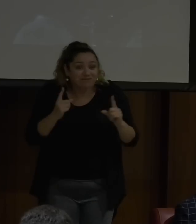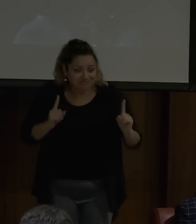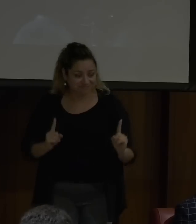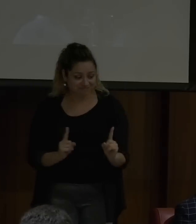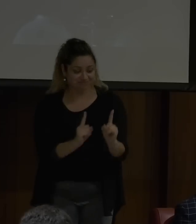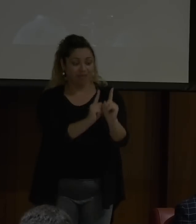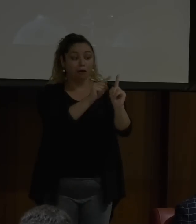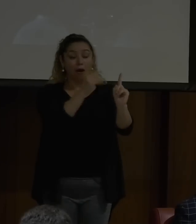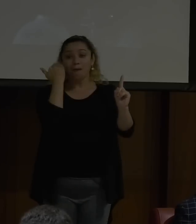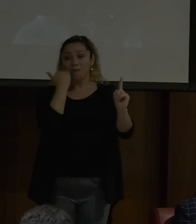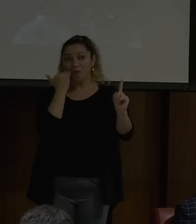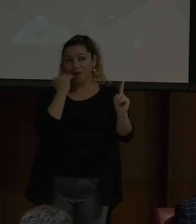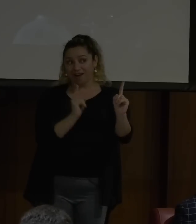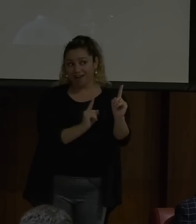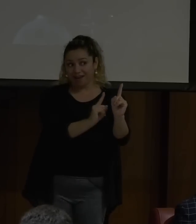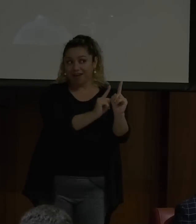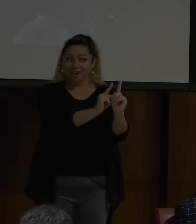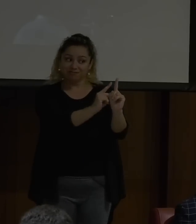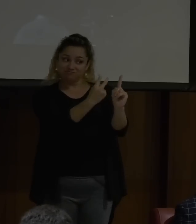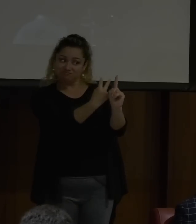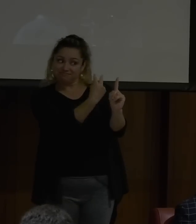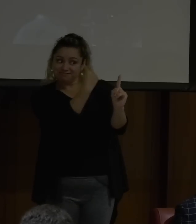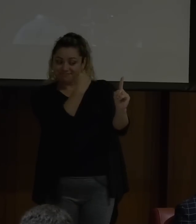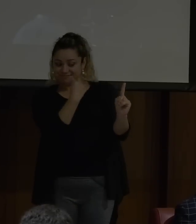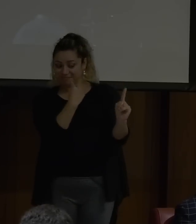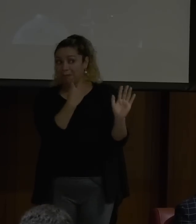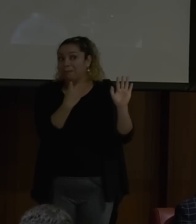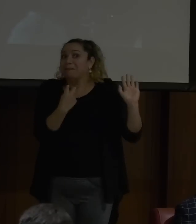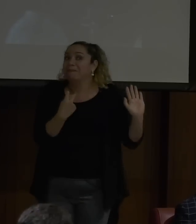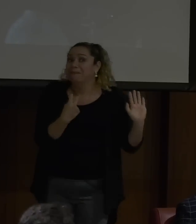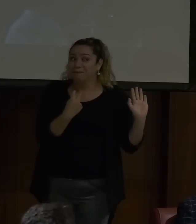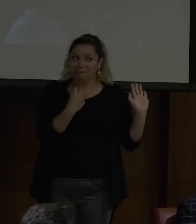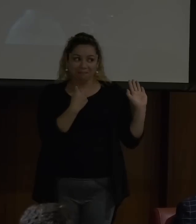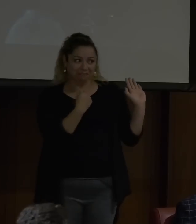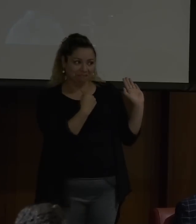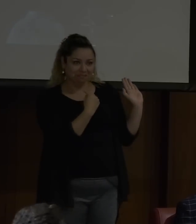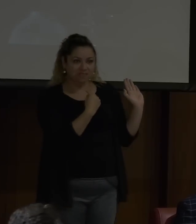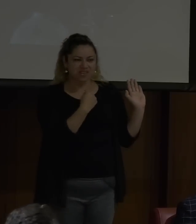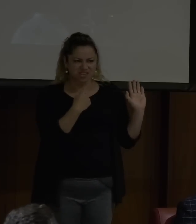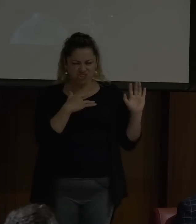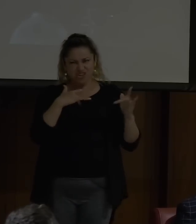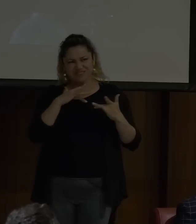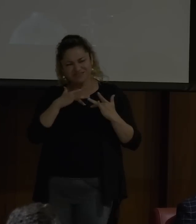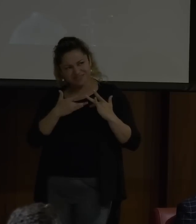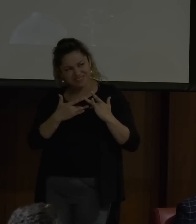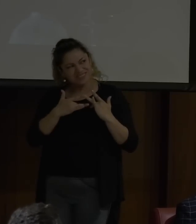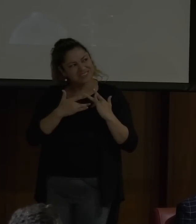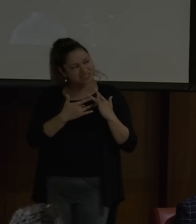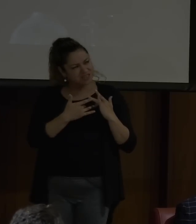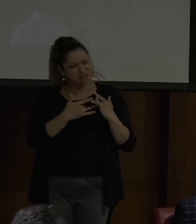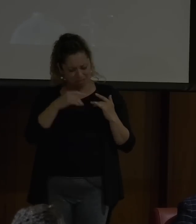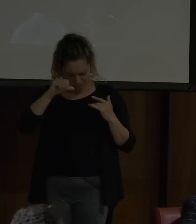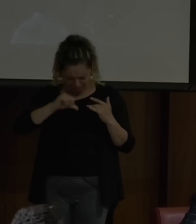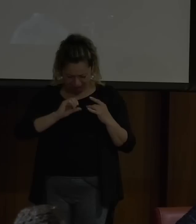una mujer que se duela de mi pena, paso la vida renegando de este mal, un mal